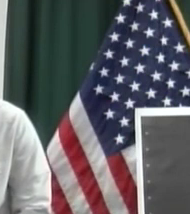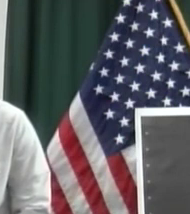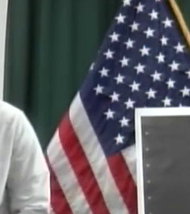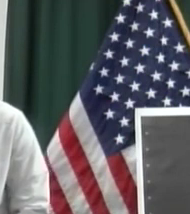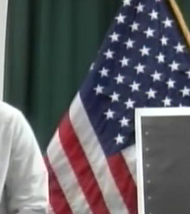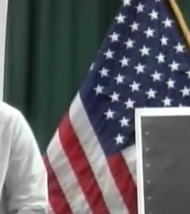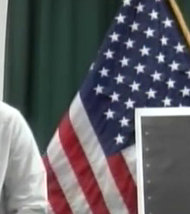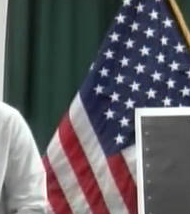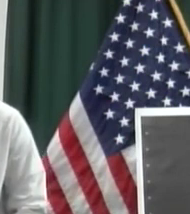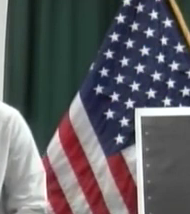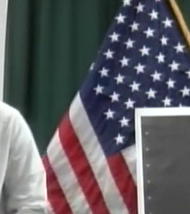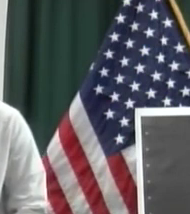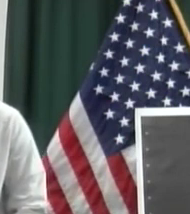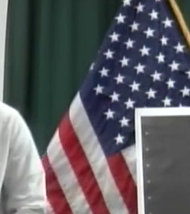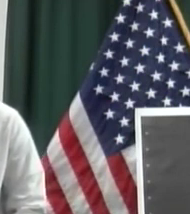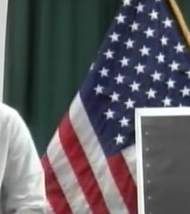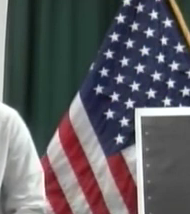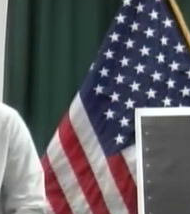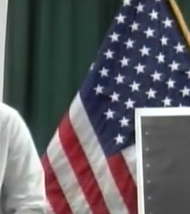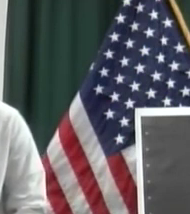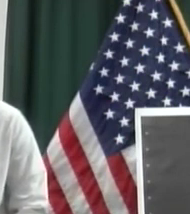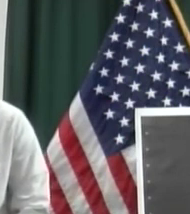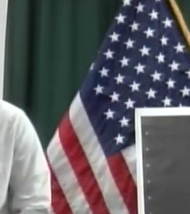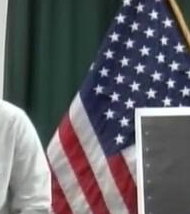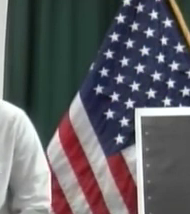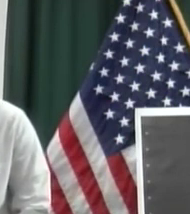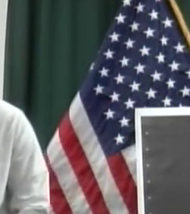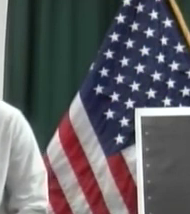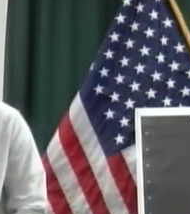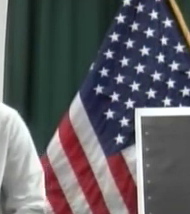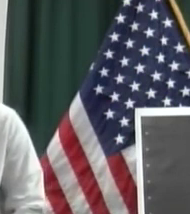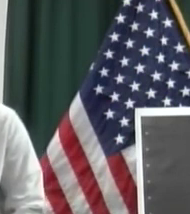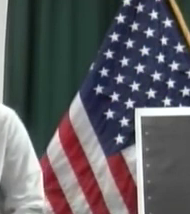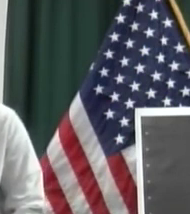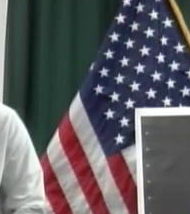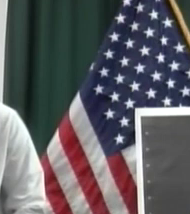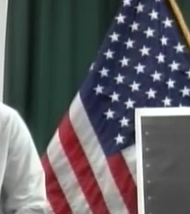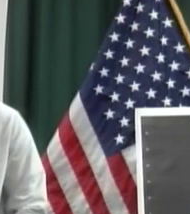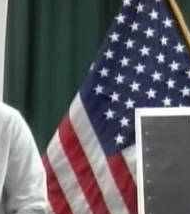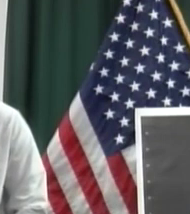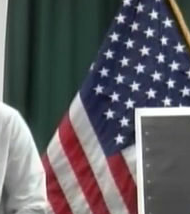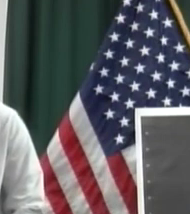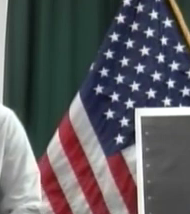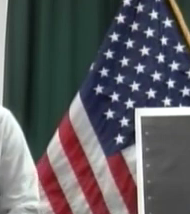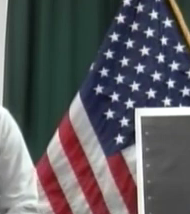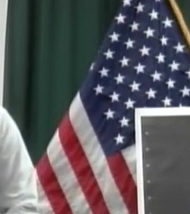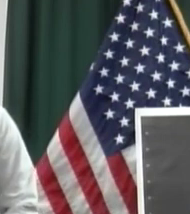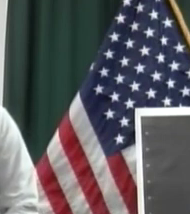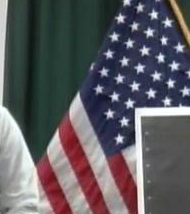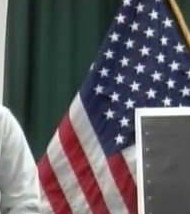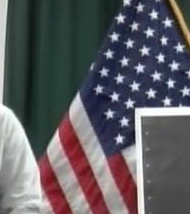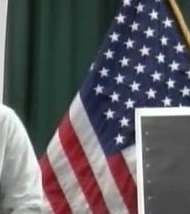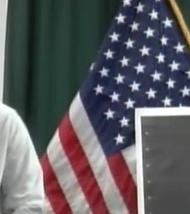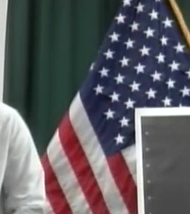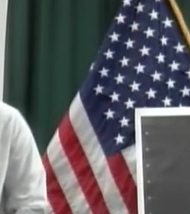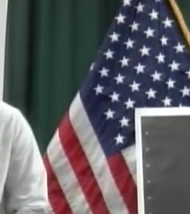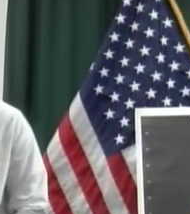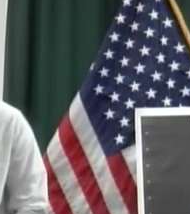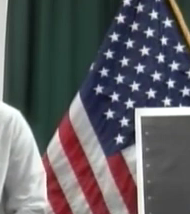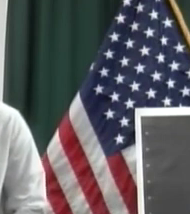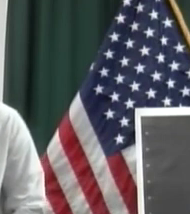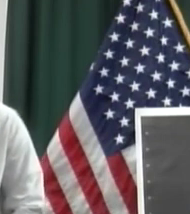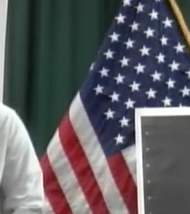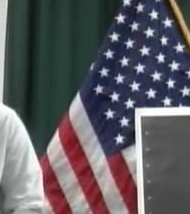La ceremonia será habitual en el viernes 22 de mayo a las 9 de la mañana. Habrá presentación